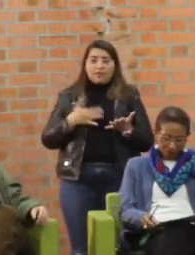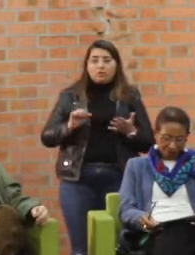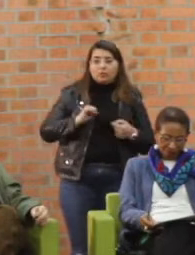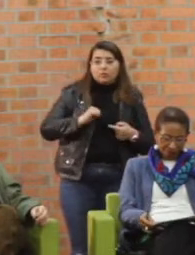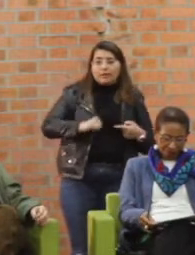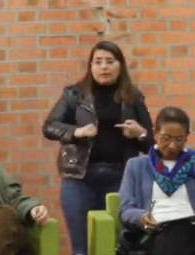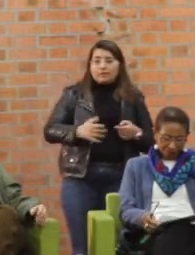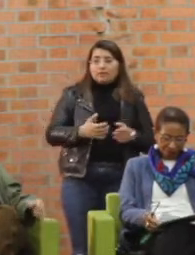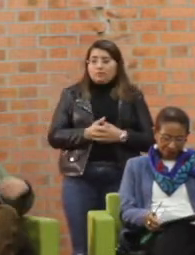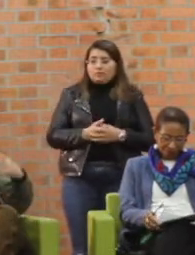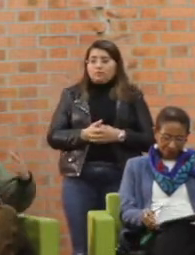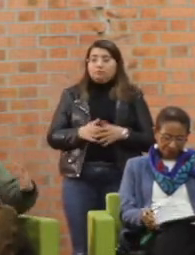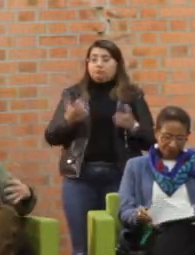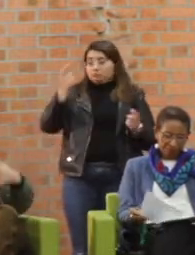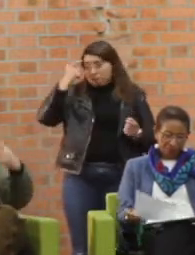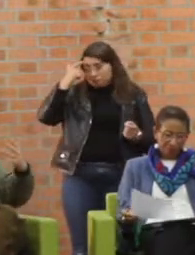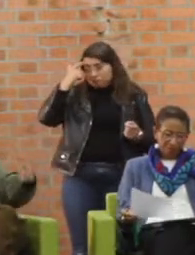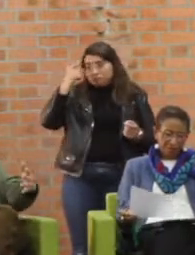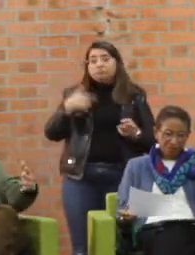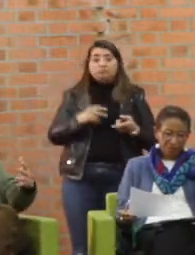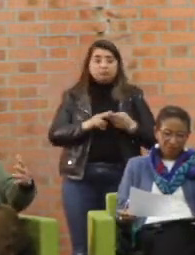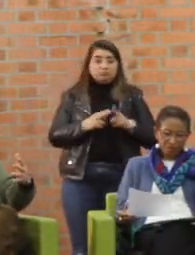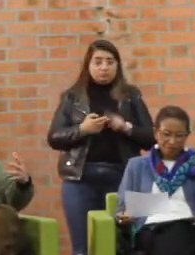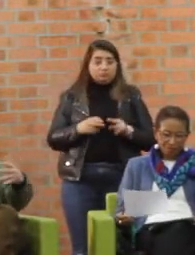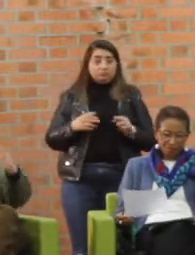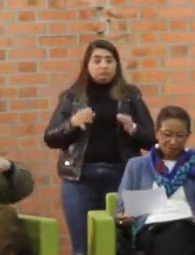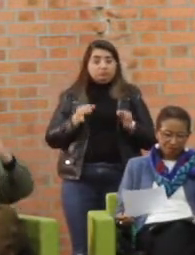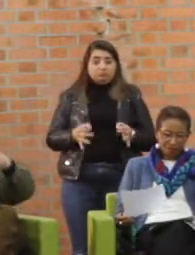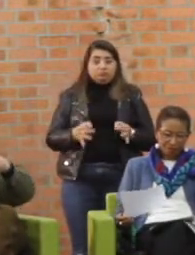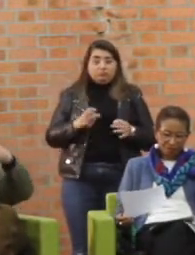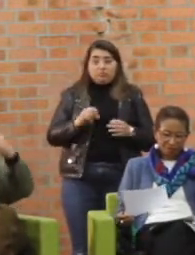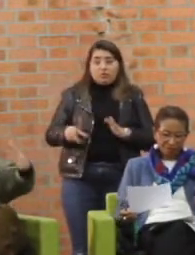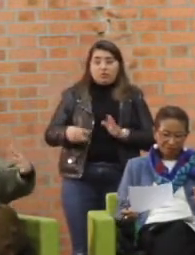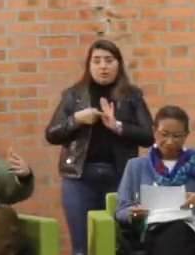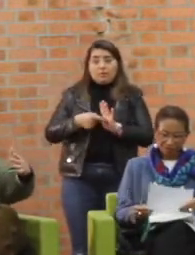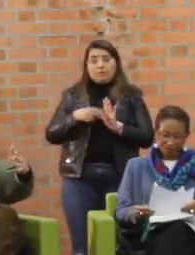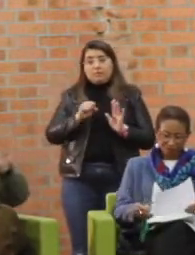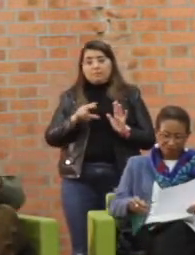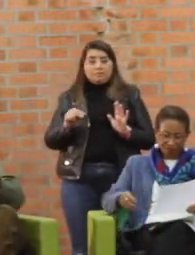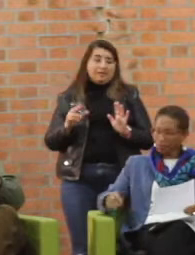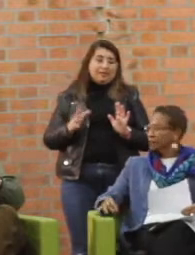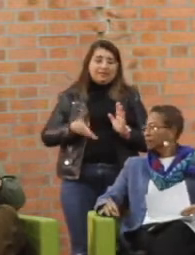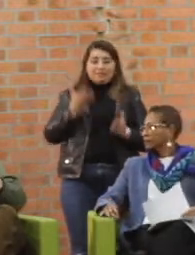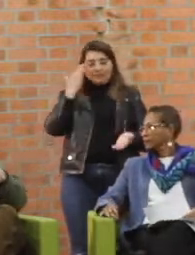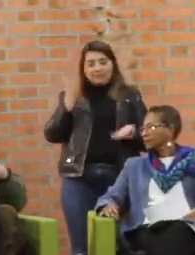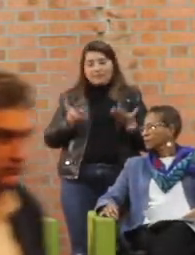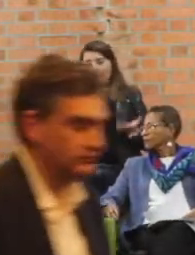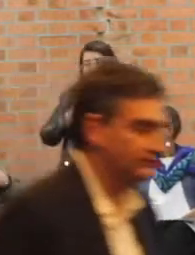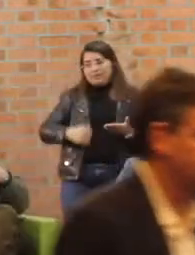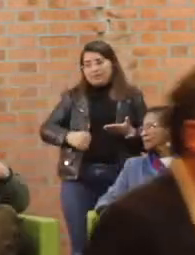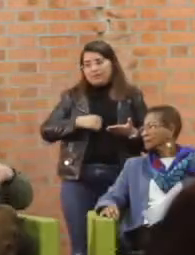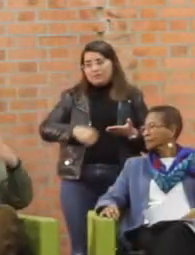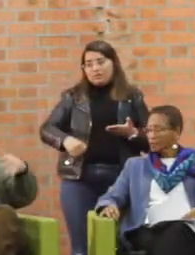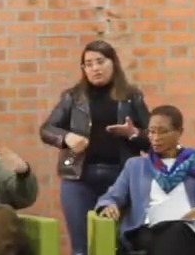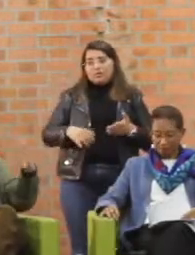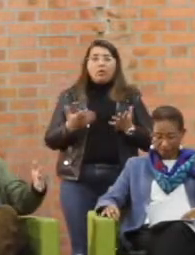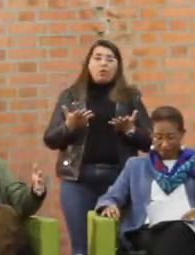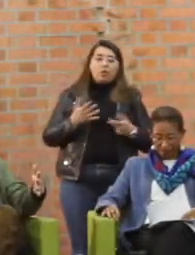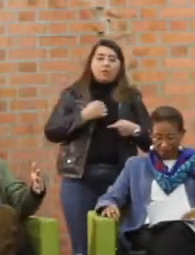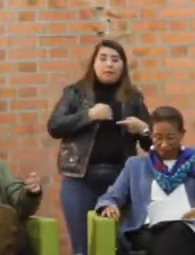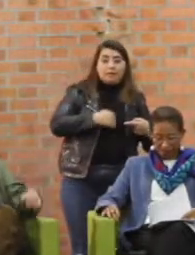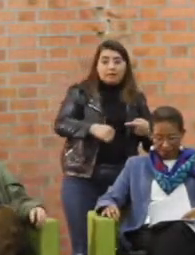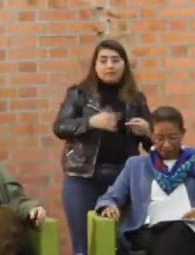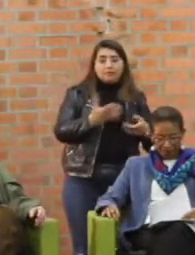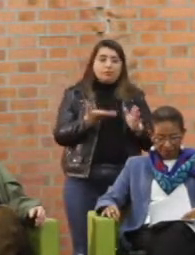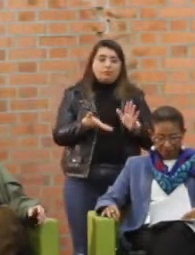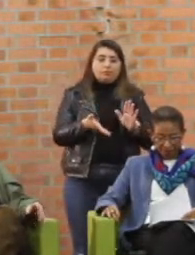a libre desarrollo de la personalidad y consume sustancias psicoactivas pero ese es su derecho y por consciente el derecho penal no puede entrar